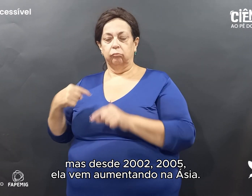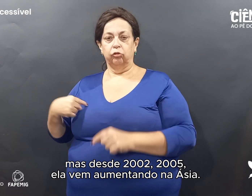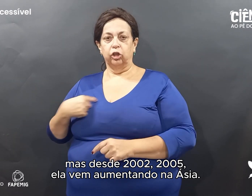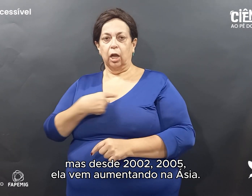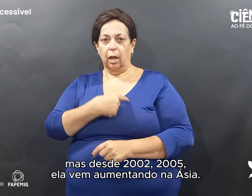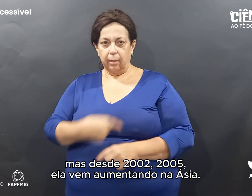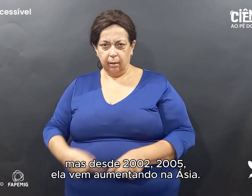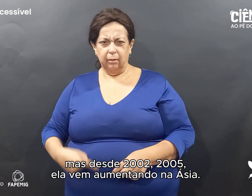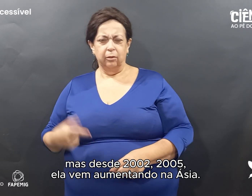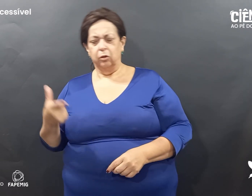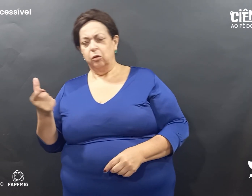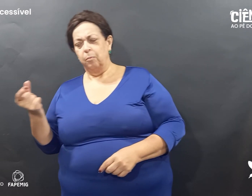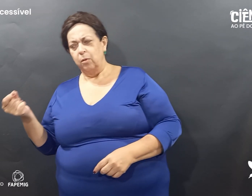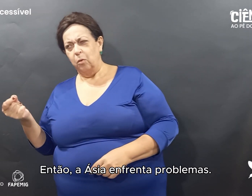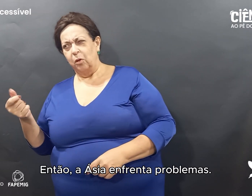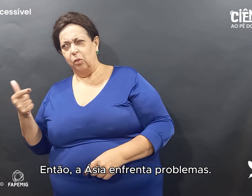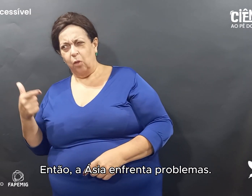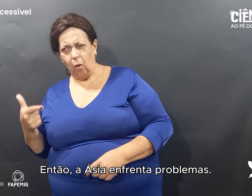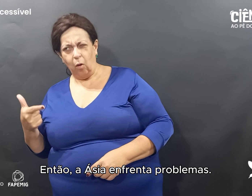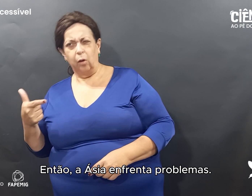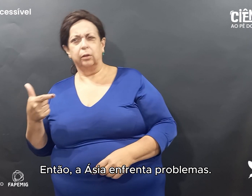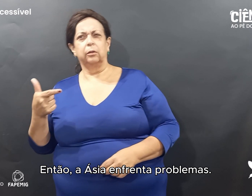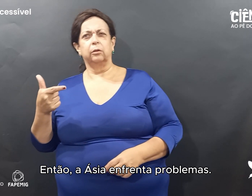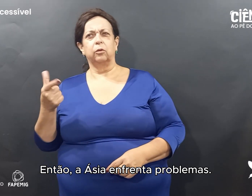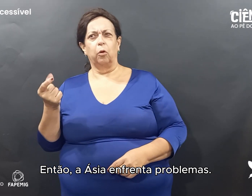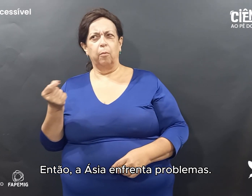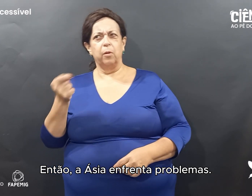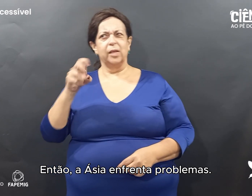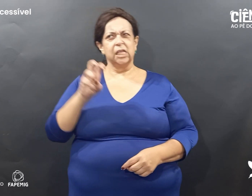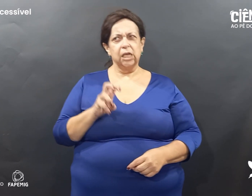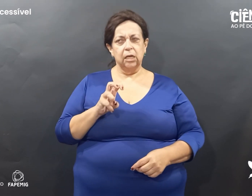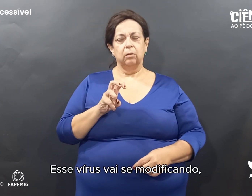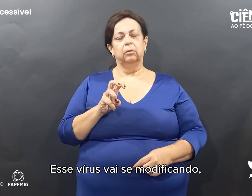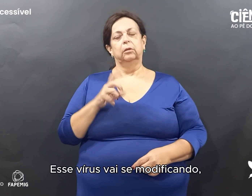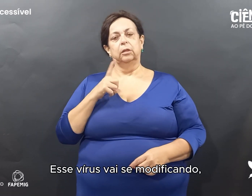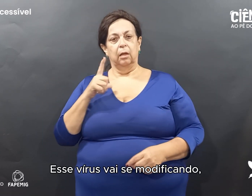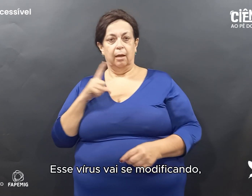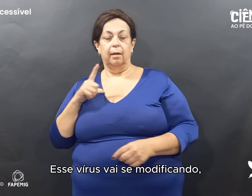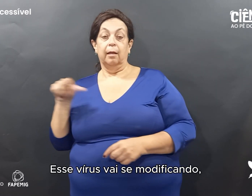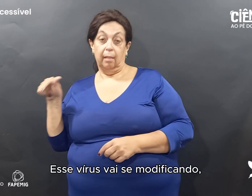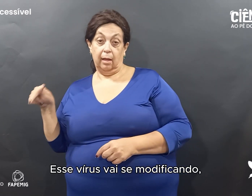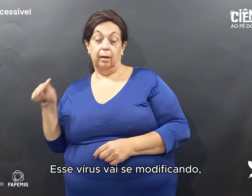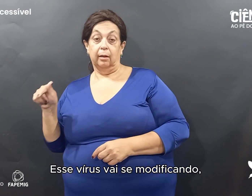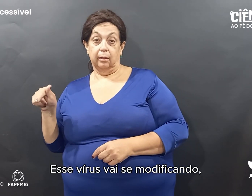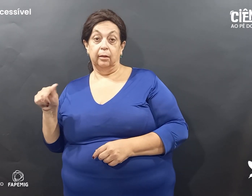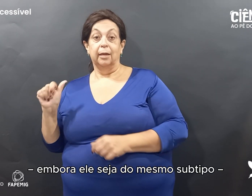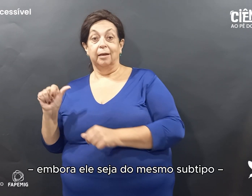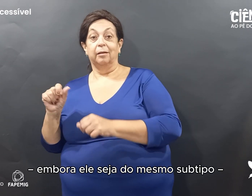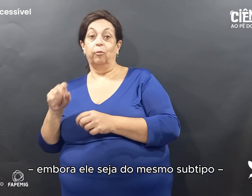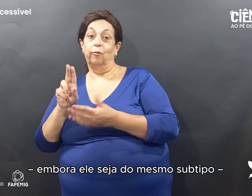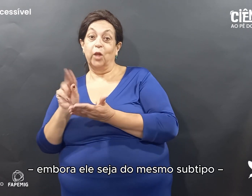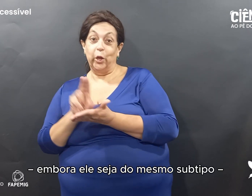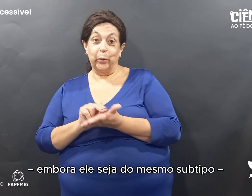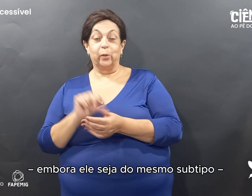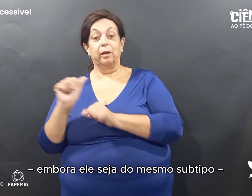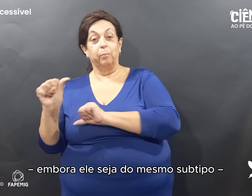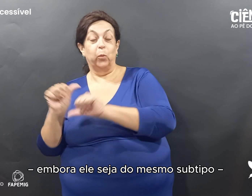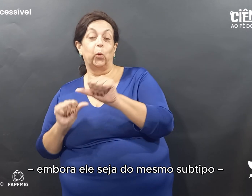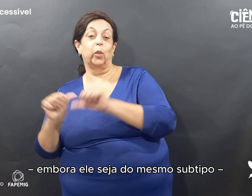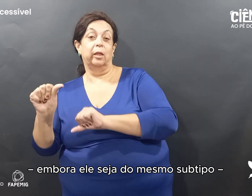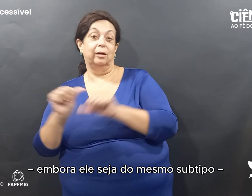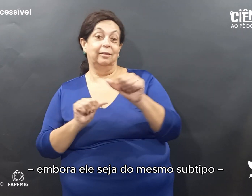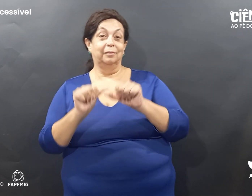vem aumentando na Ásia. Então a Ásia enfrenta problemas. Esse vírus ele vai se modificando, embora ele seja do